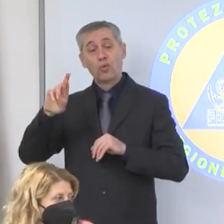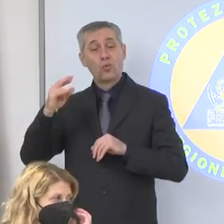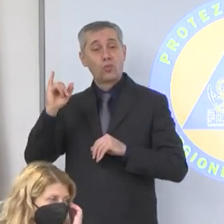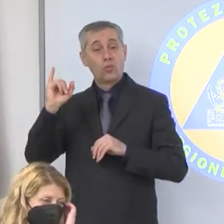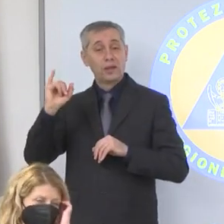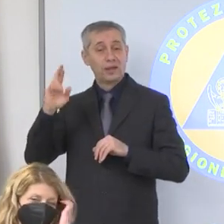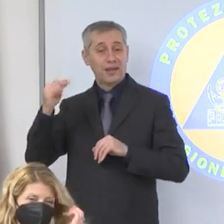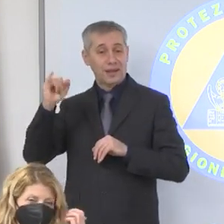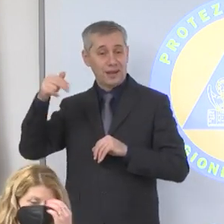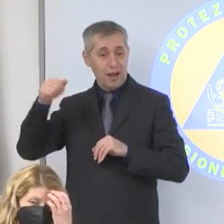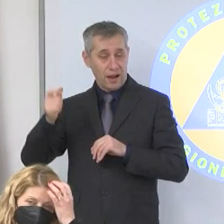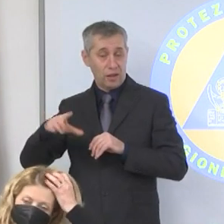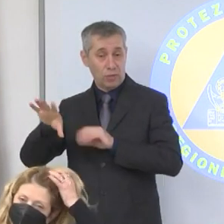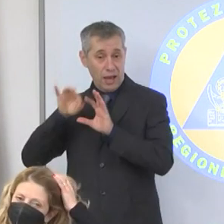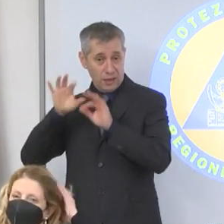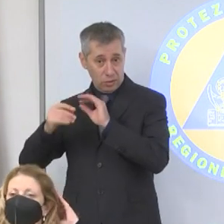interessa tanto.